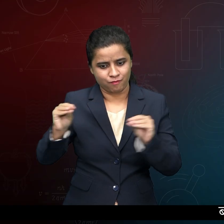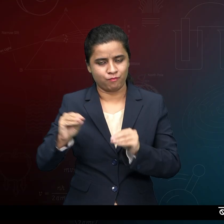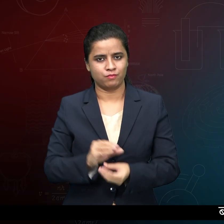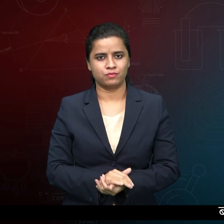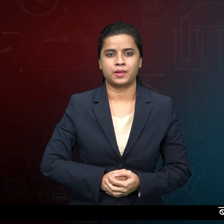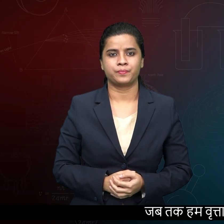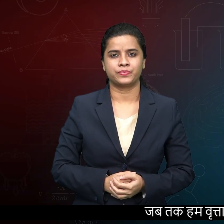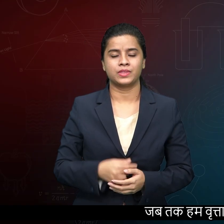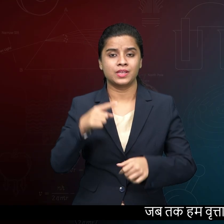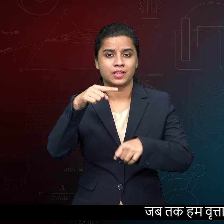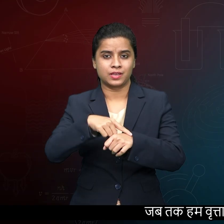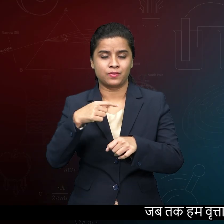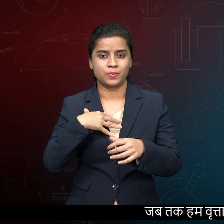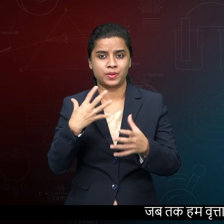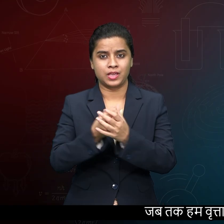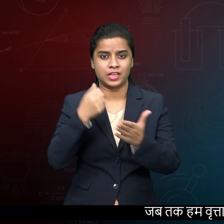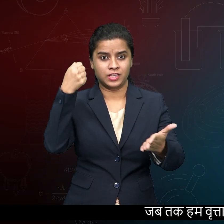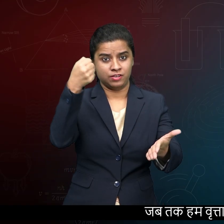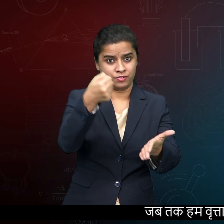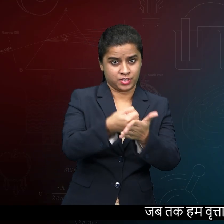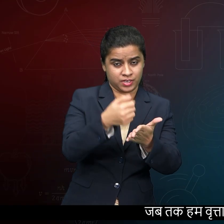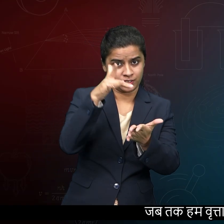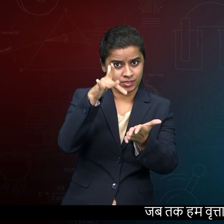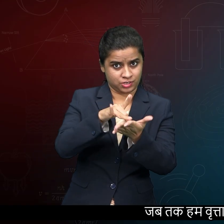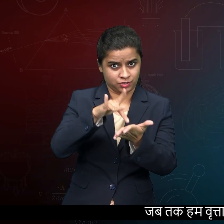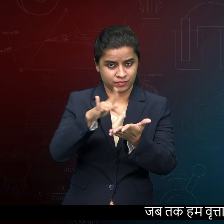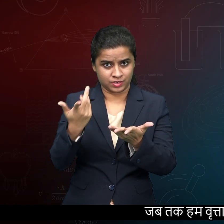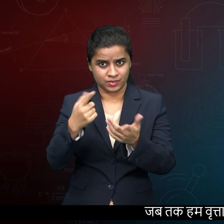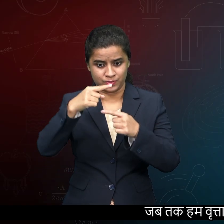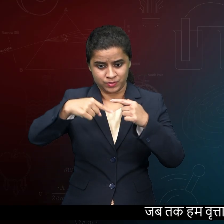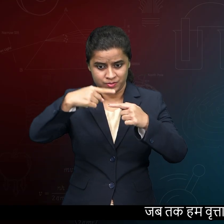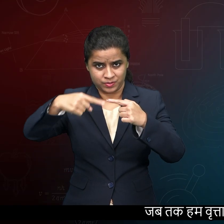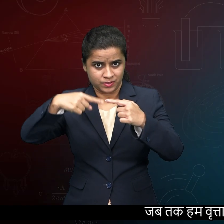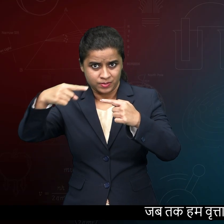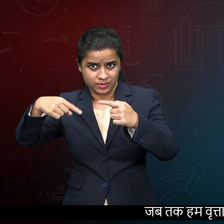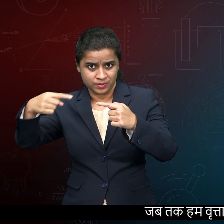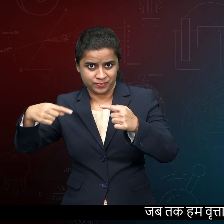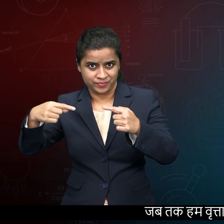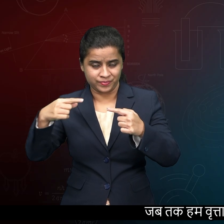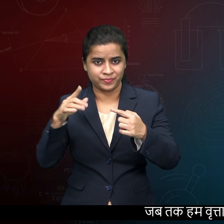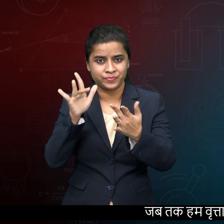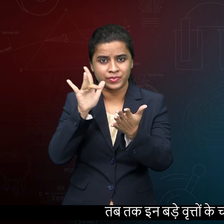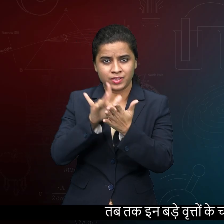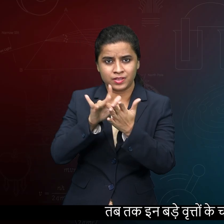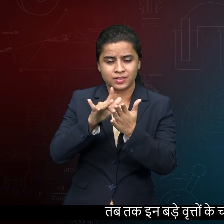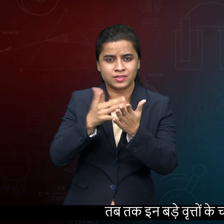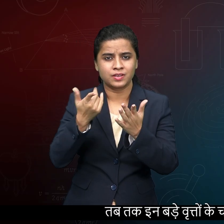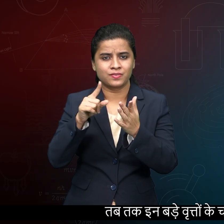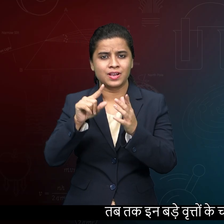जब तक एक वृत्ताकार पाश के केंद्र पर पहुंचते हैं तब तक इन बड़े